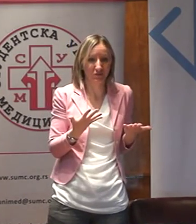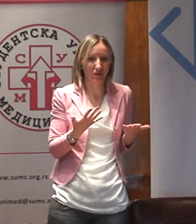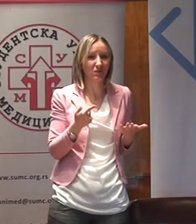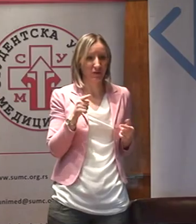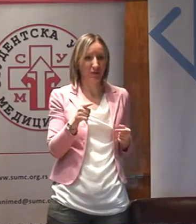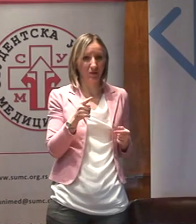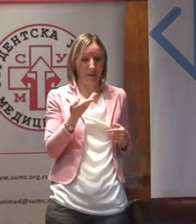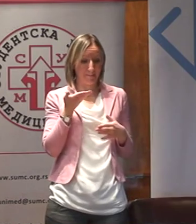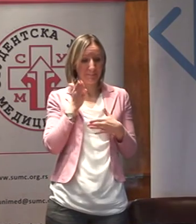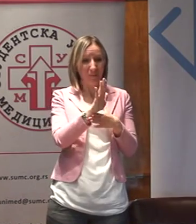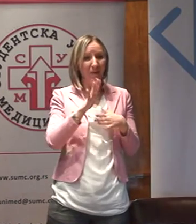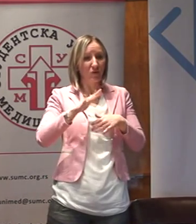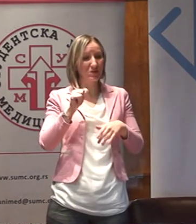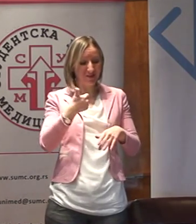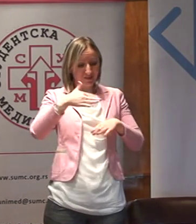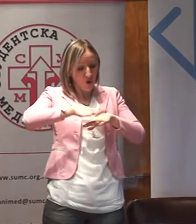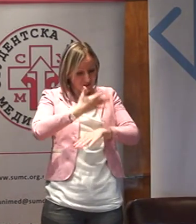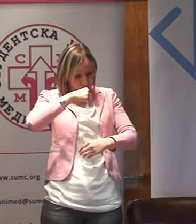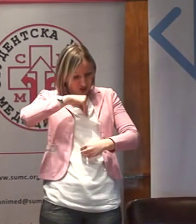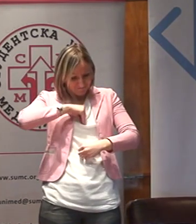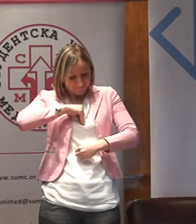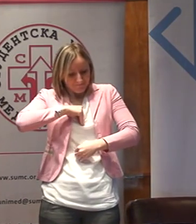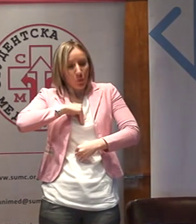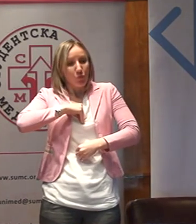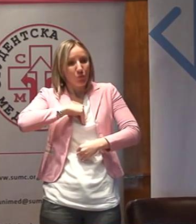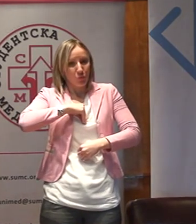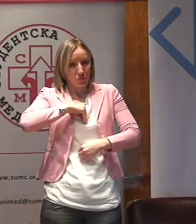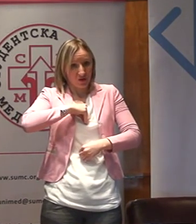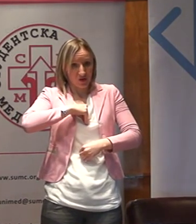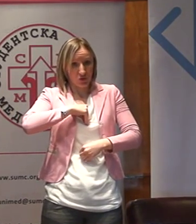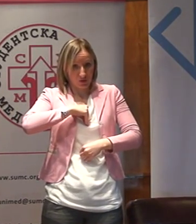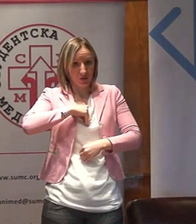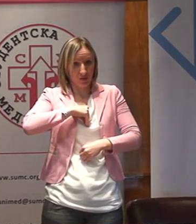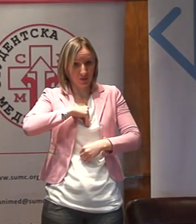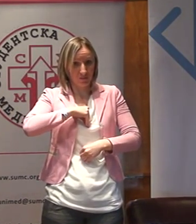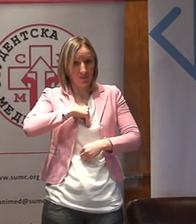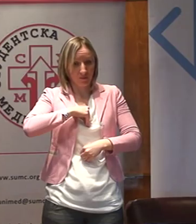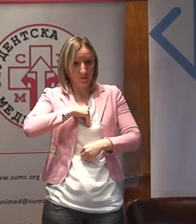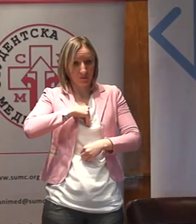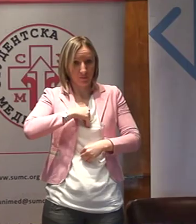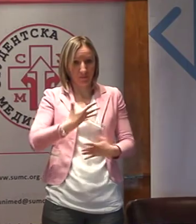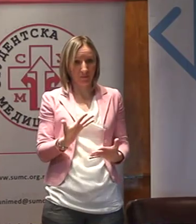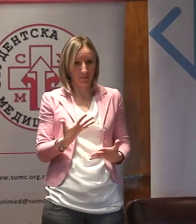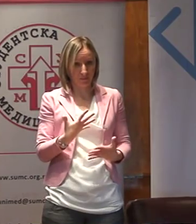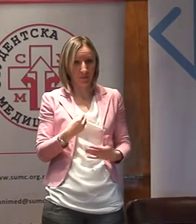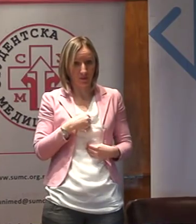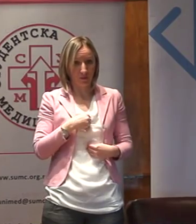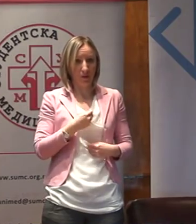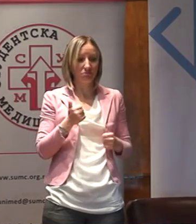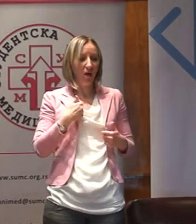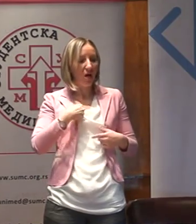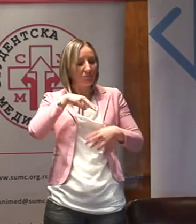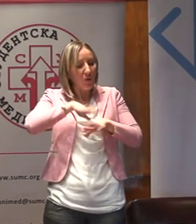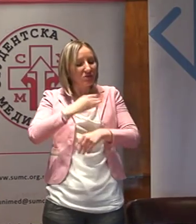Šta to zapravo znači? To znači da je to stvari osjećaj, da je stvar u osjećaju